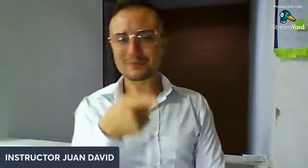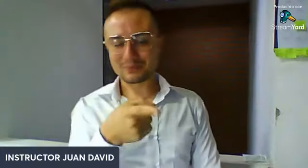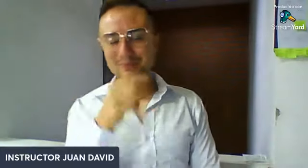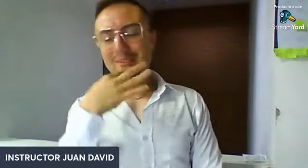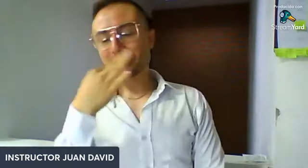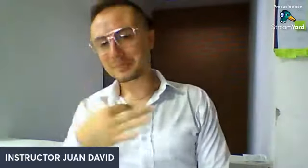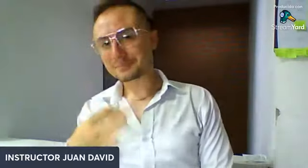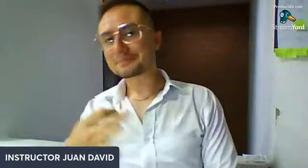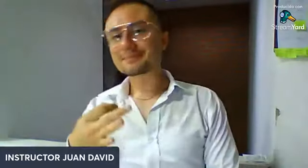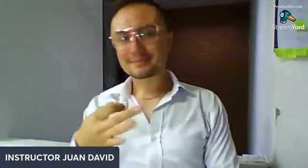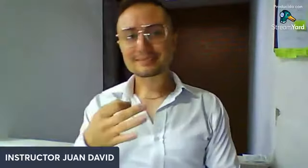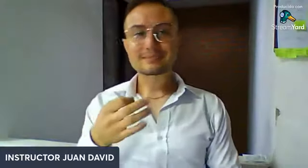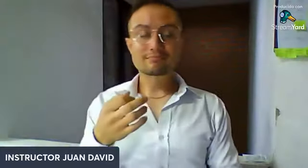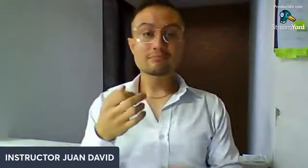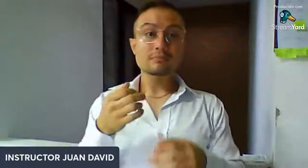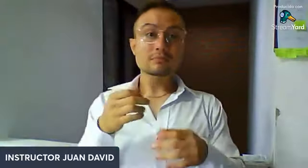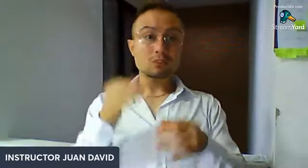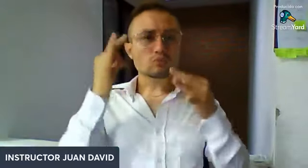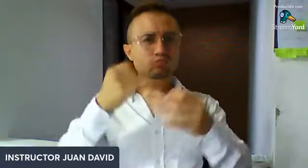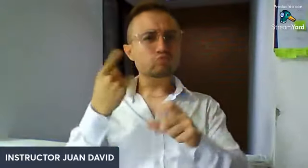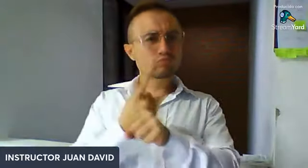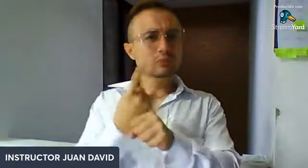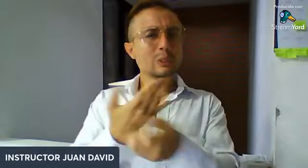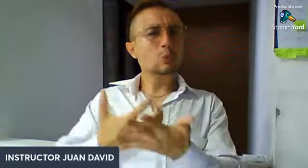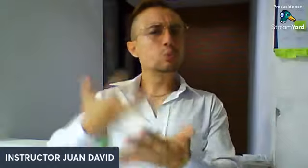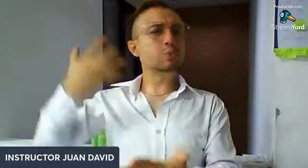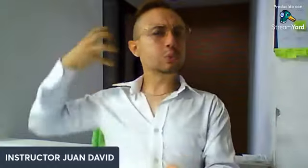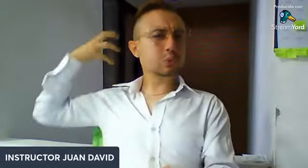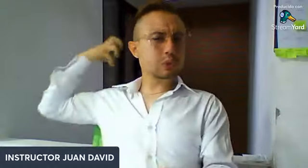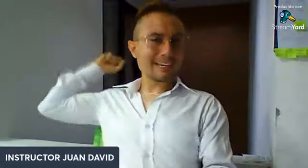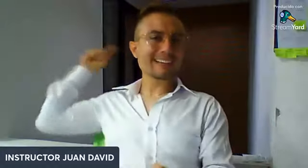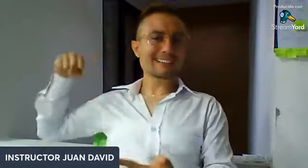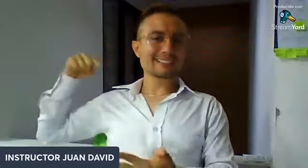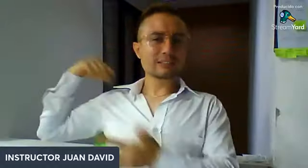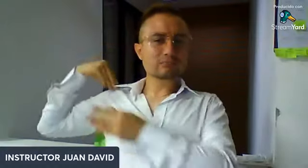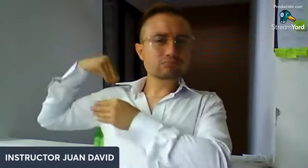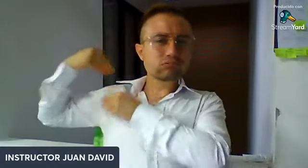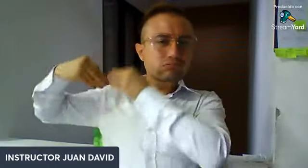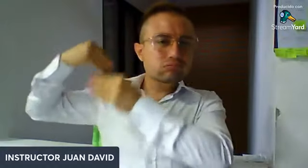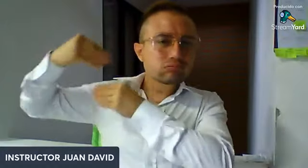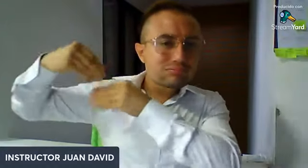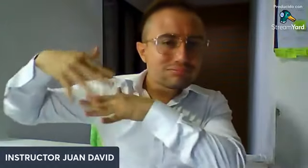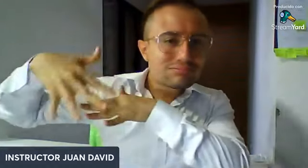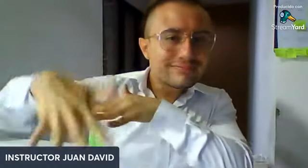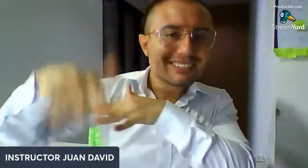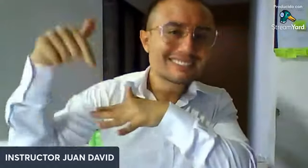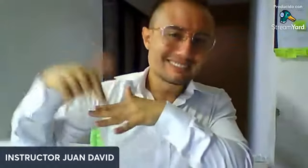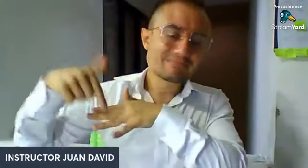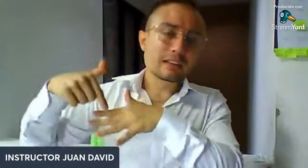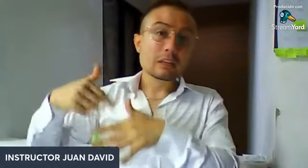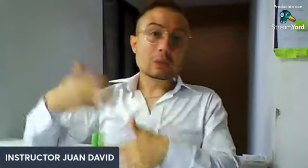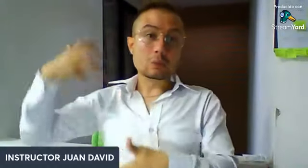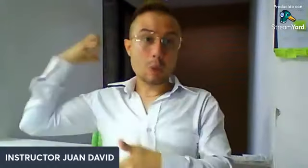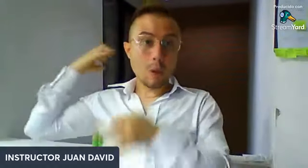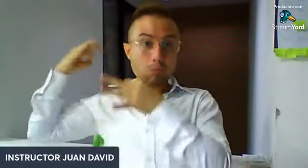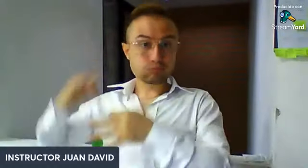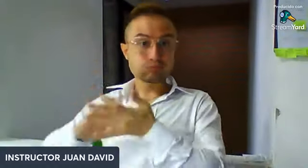Ay, vale. Bueno, sí es verdad, gracias David por acordarme. Anteriormente y tradicionalmente